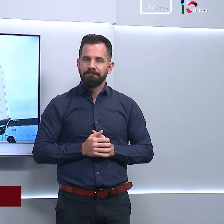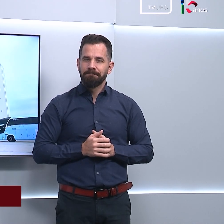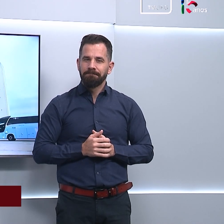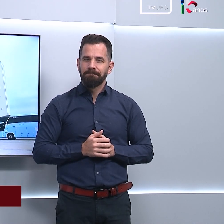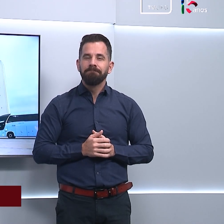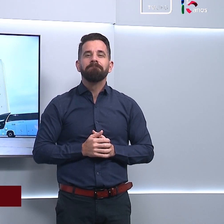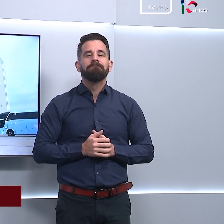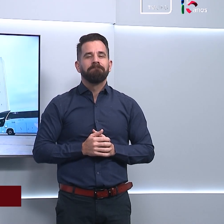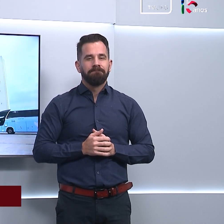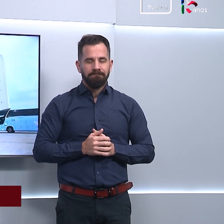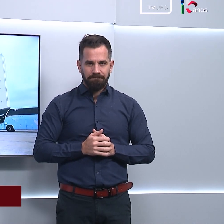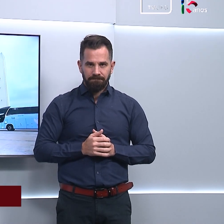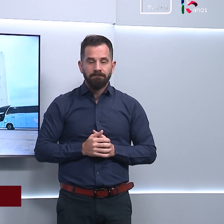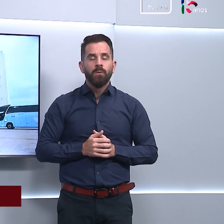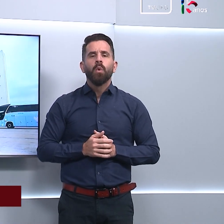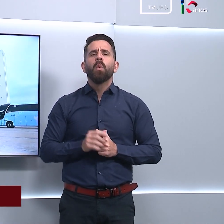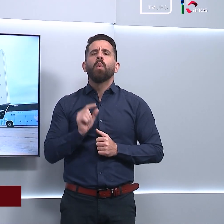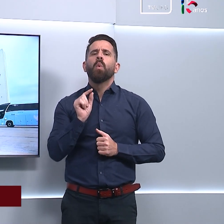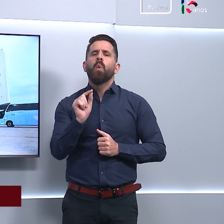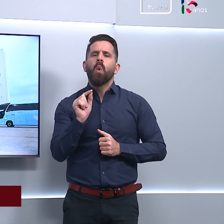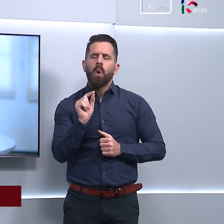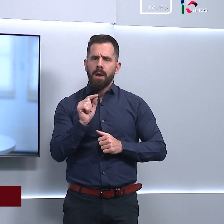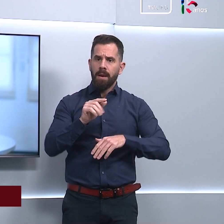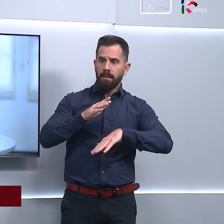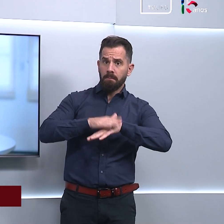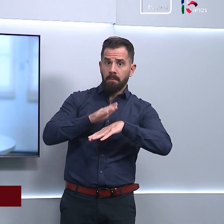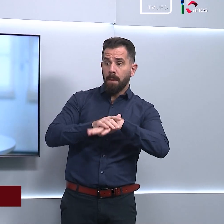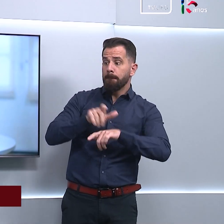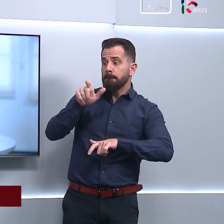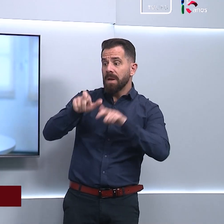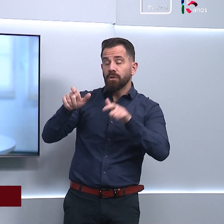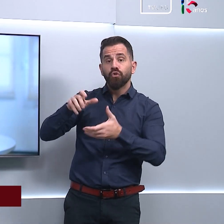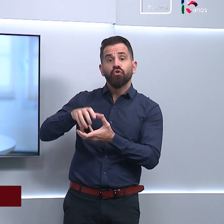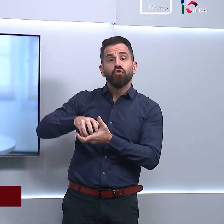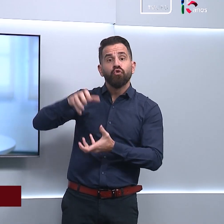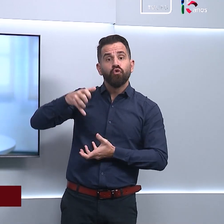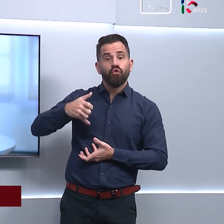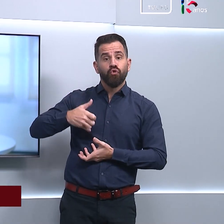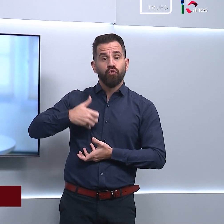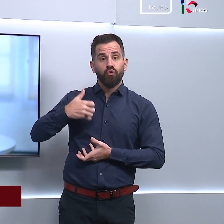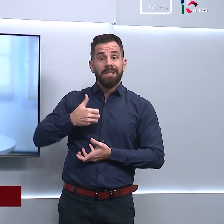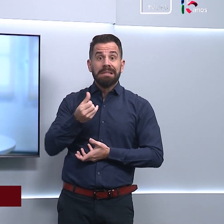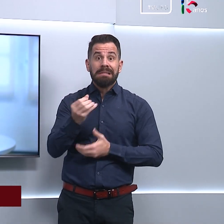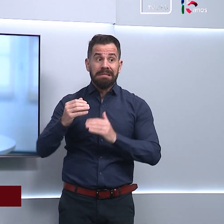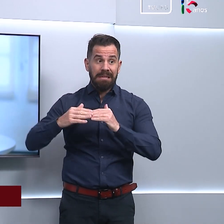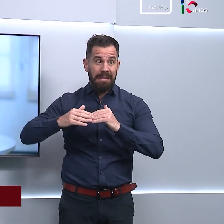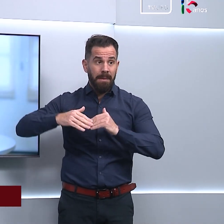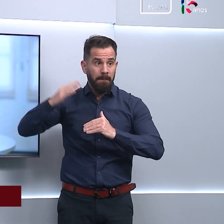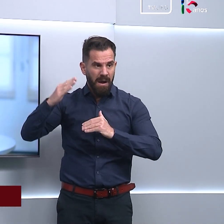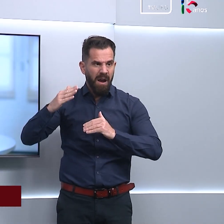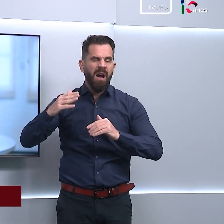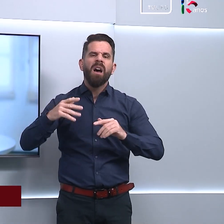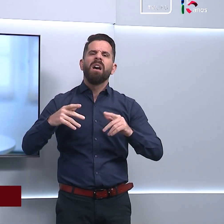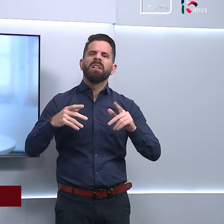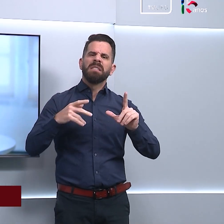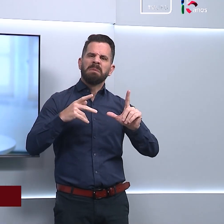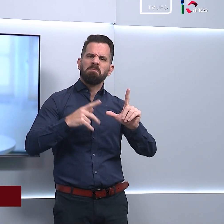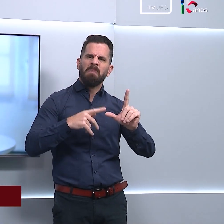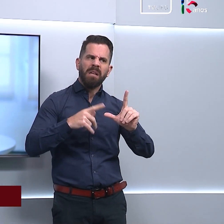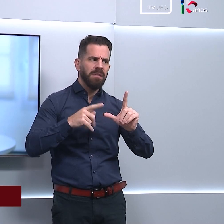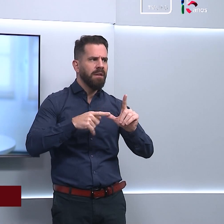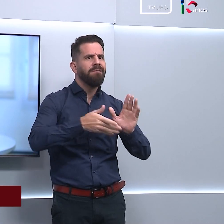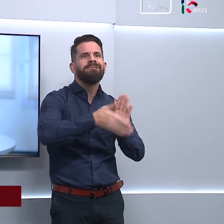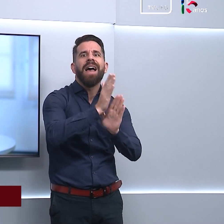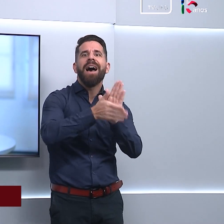O passaporte da pessoa idosa, ele beneficia os idosos 60 anos, ele